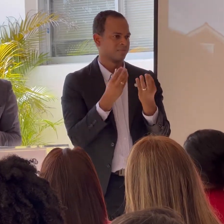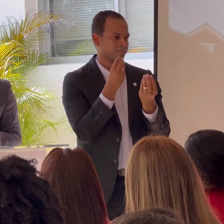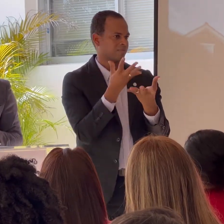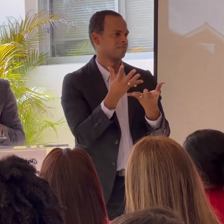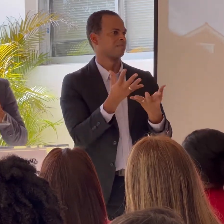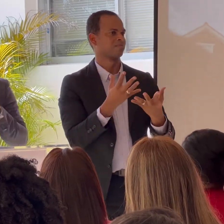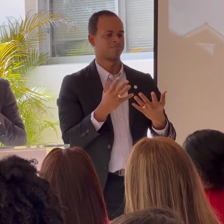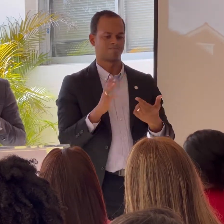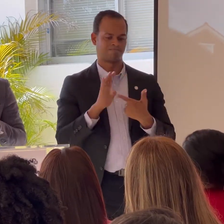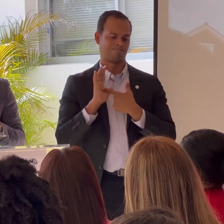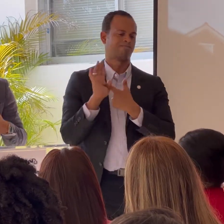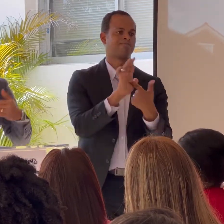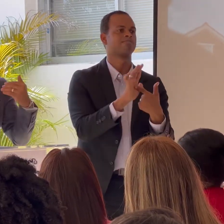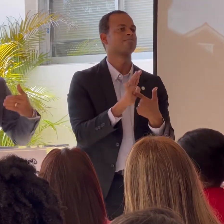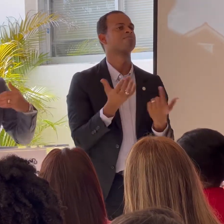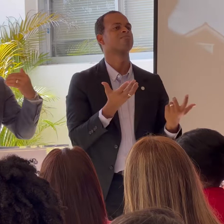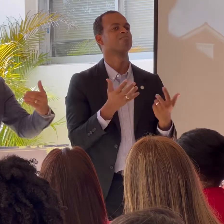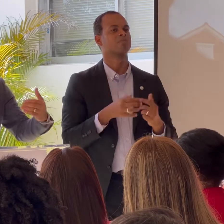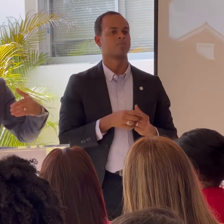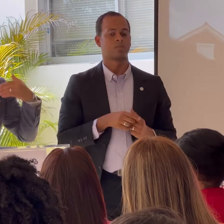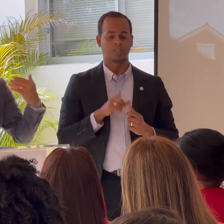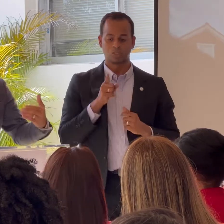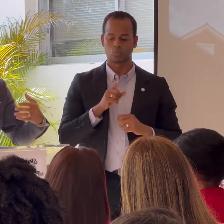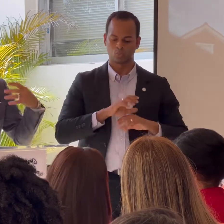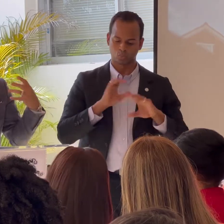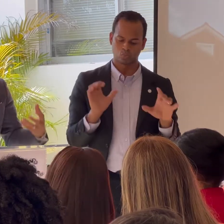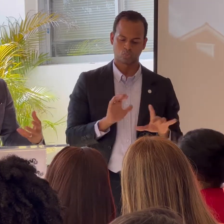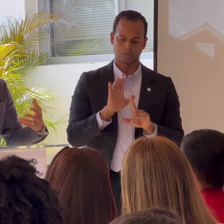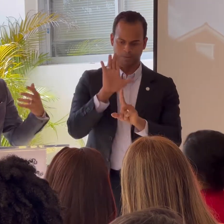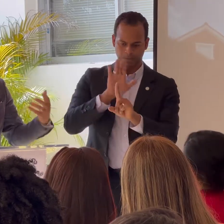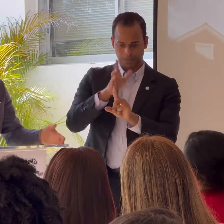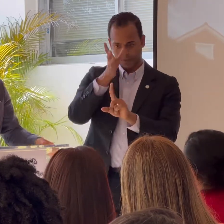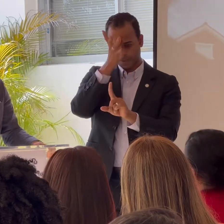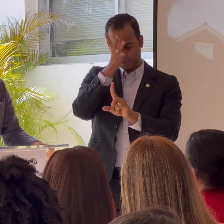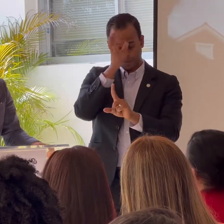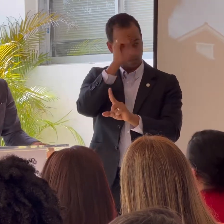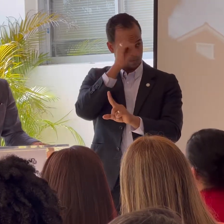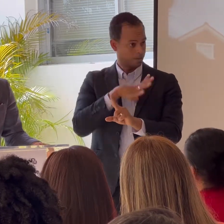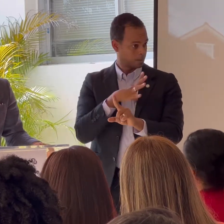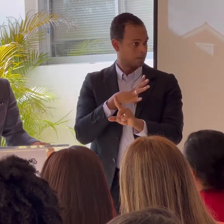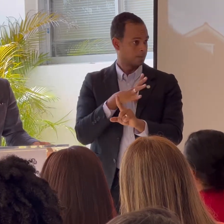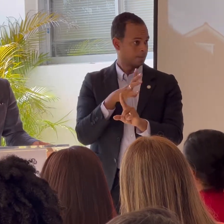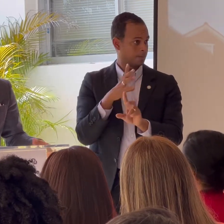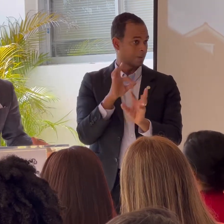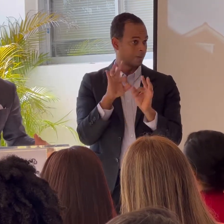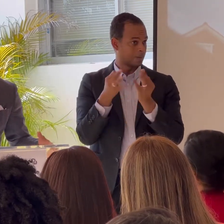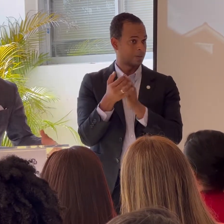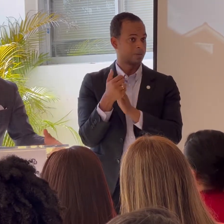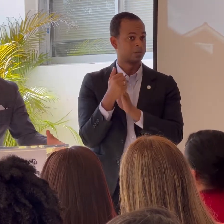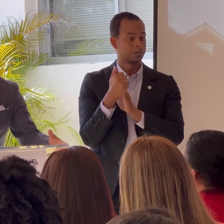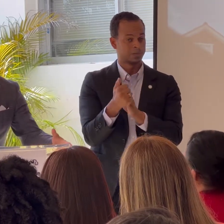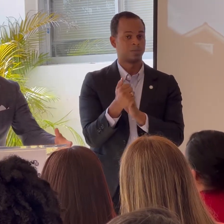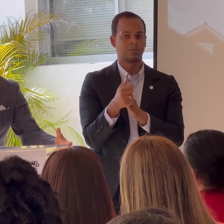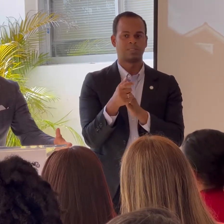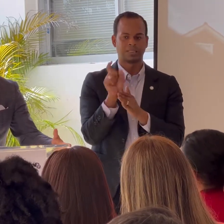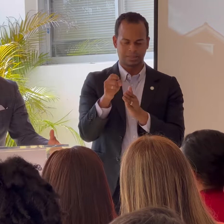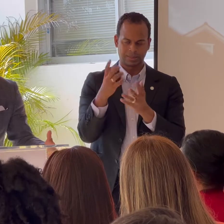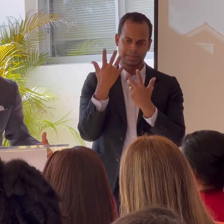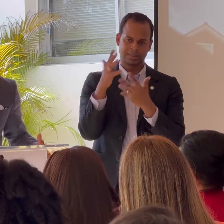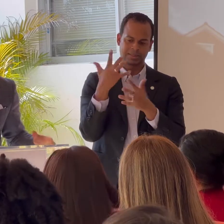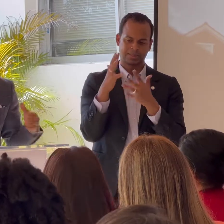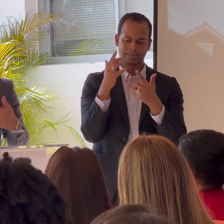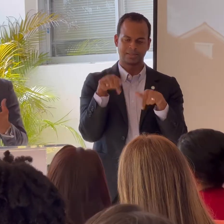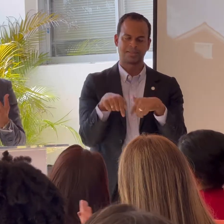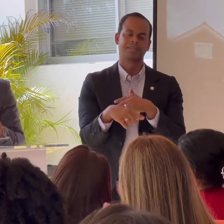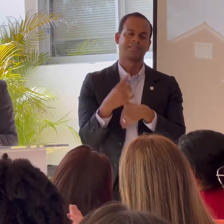mensaje. Y es lo que él hace y lo que él es como padre y como hombre de familia. Y creo que también él merece un fuerte aplauso en este